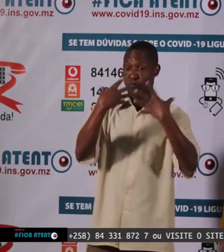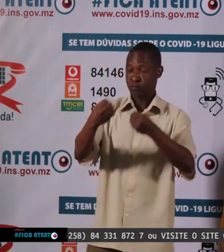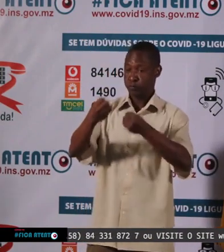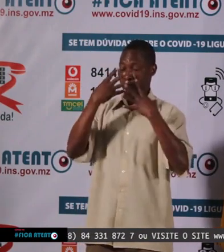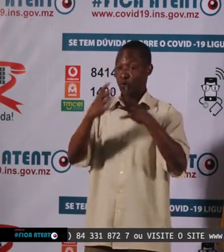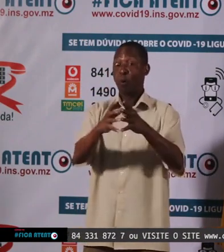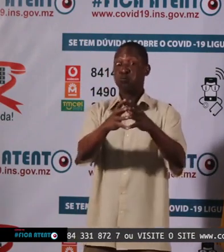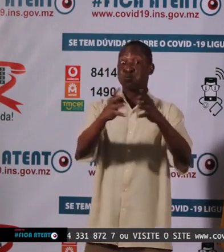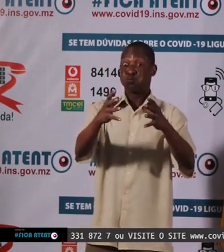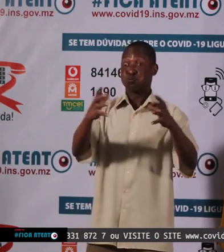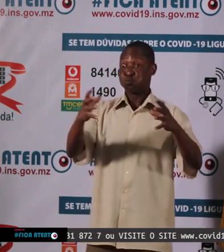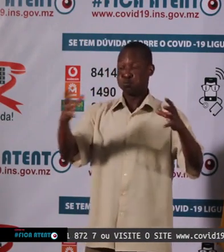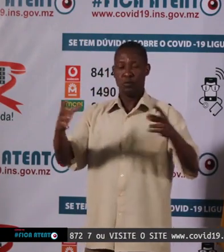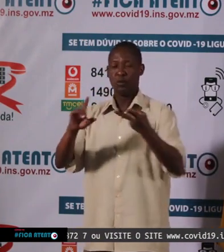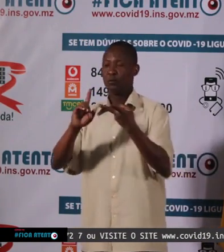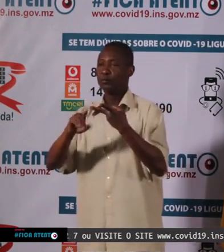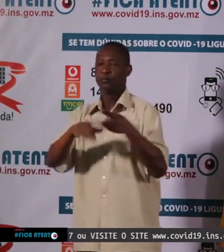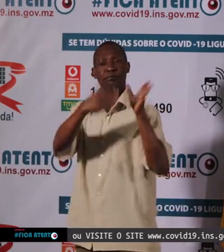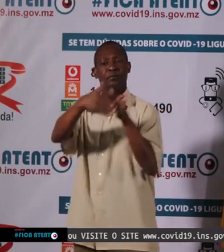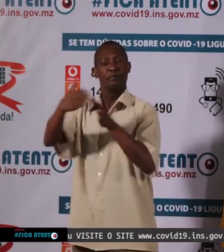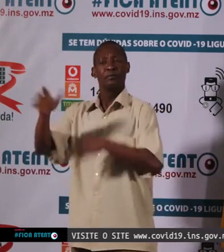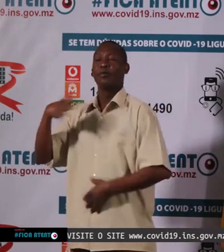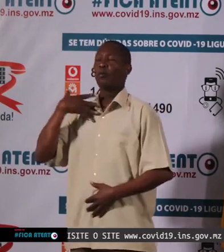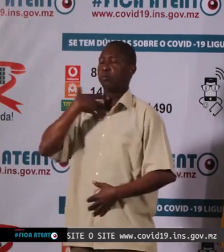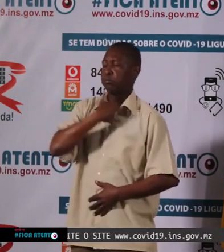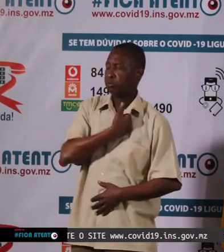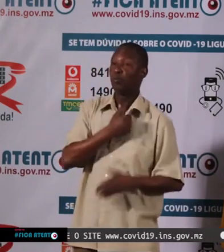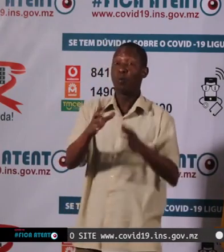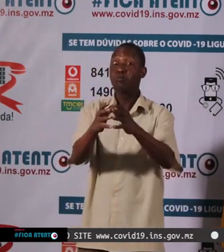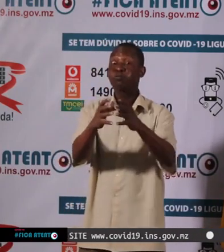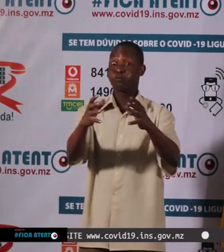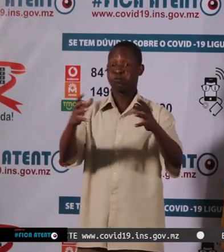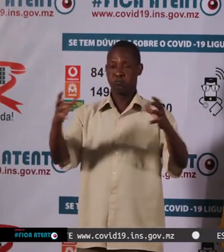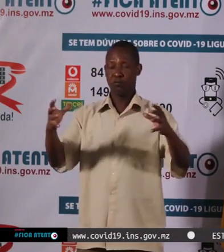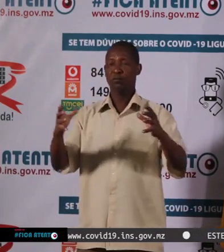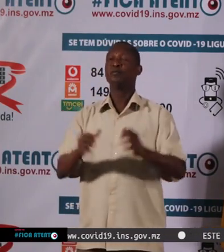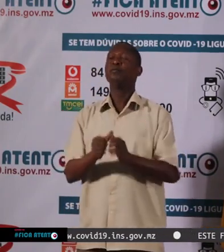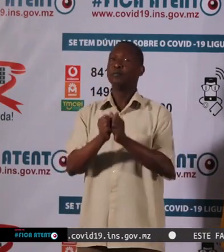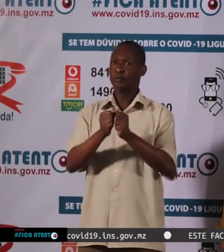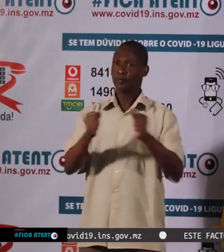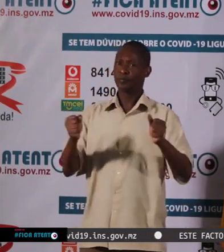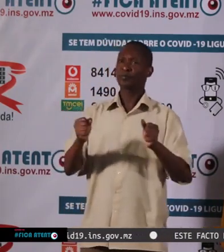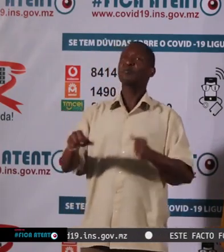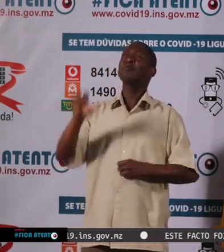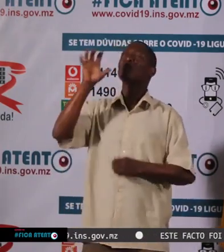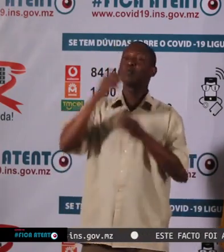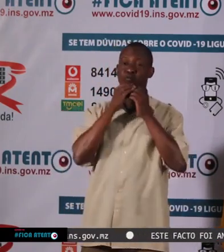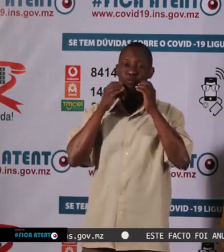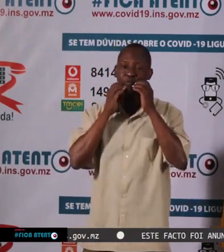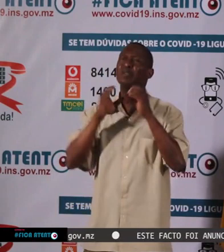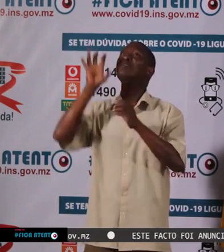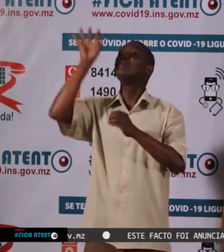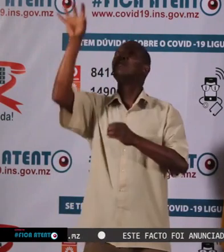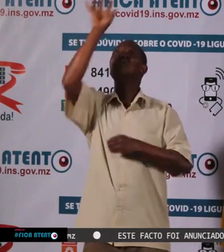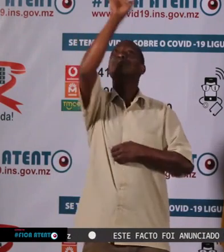de vítimas. O que estamos a ver lá fora com os outros países, queremos claramente